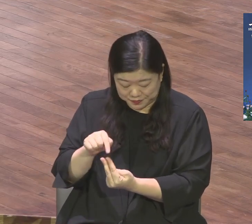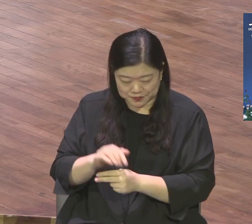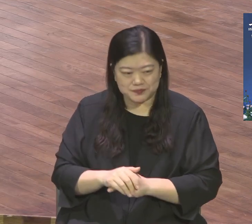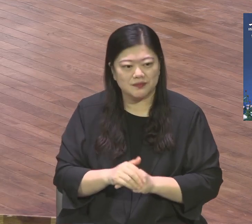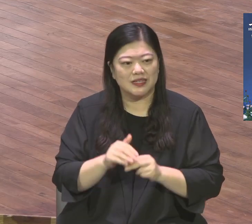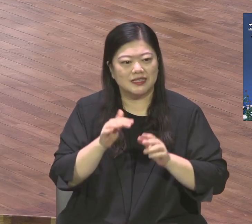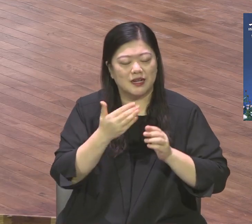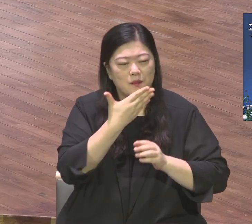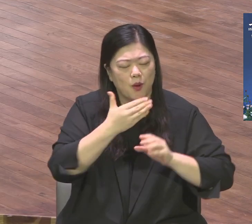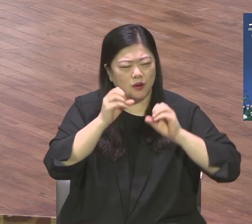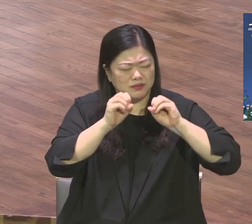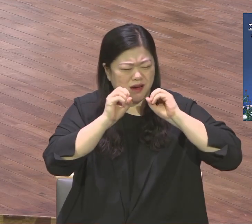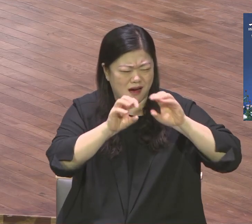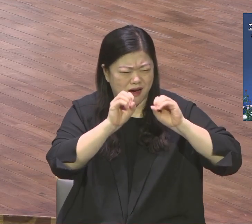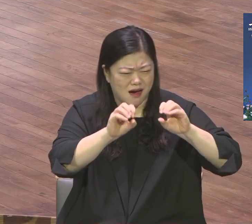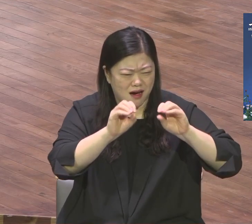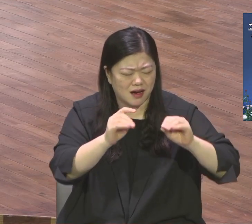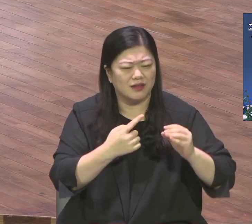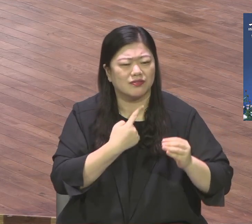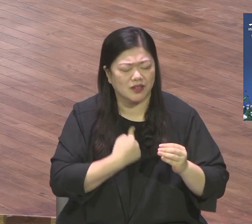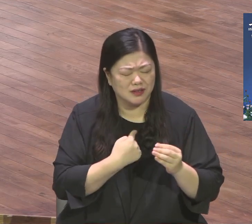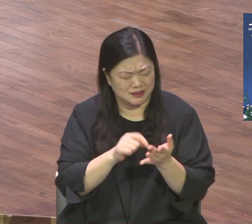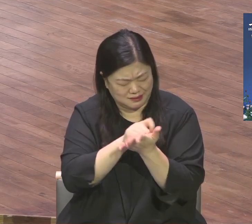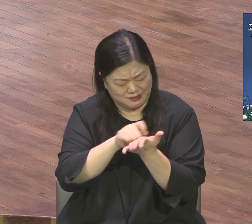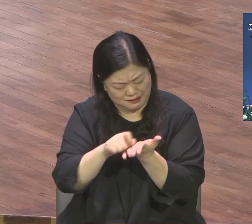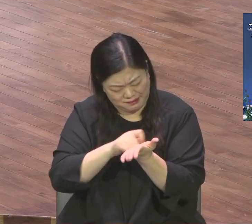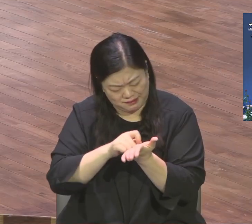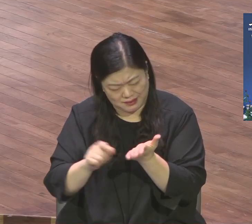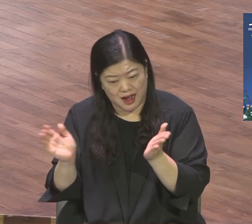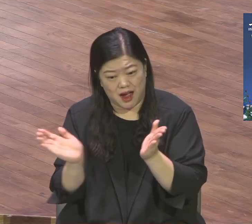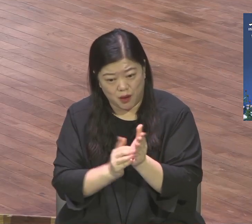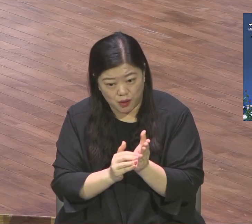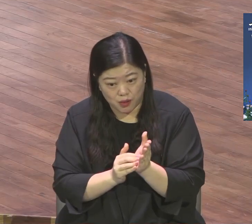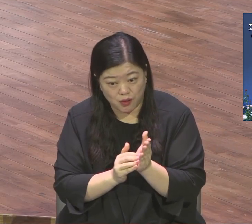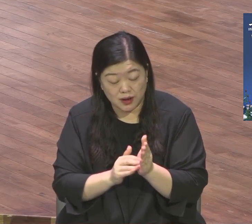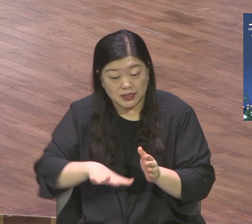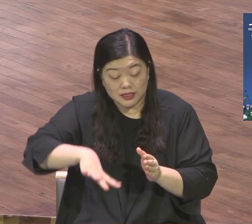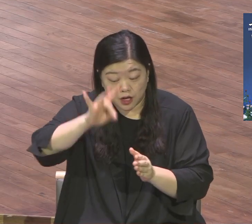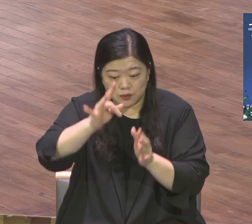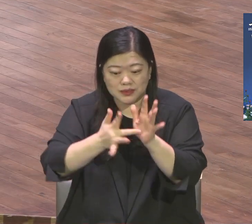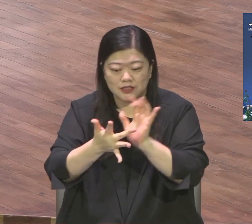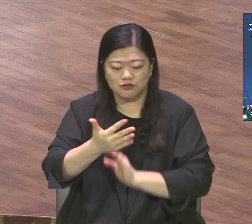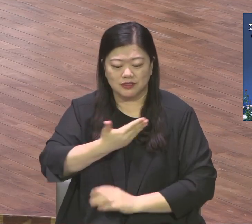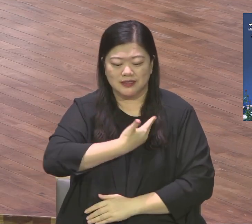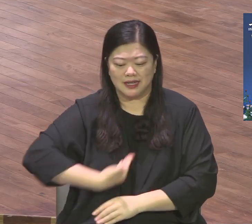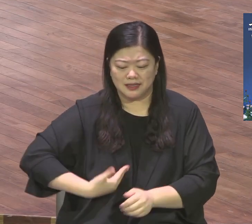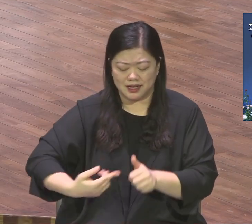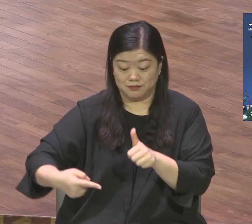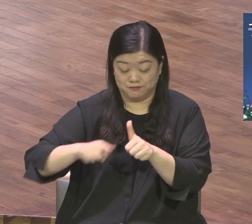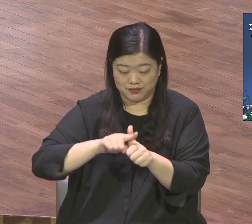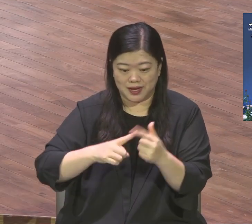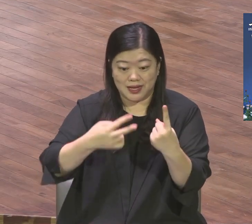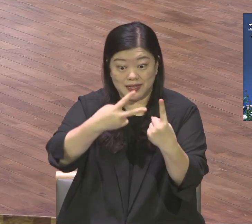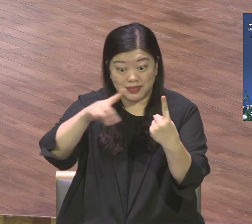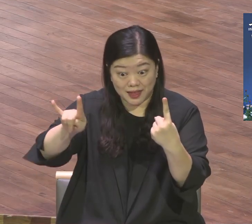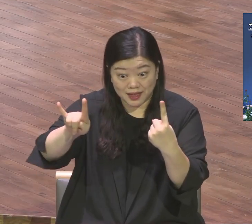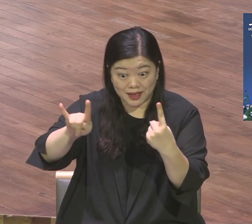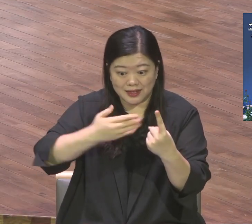걸고 복음을 전개했던 1세대들, 그런데 이제 시간이 지나니까 이들의 복음의 열정이 다